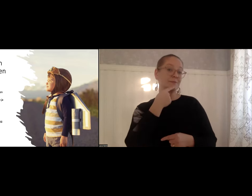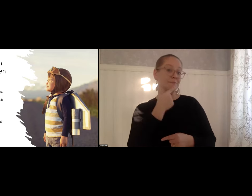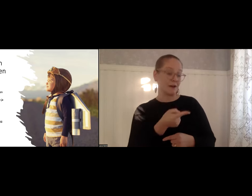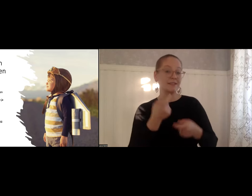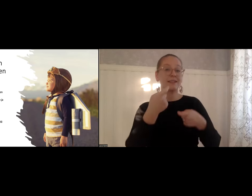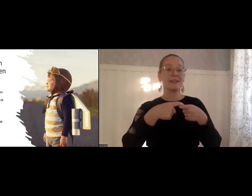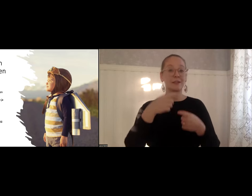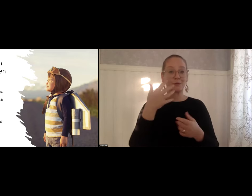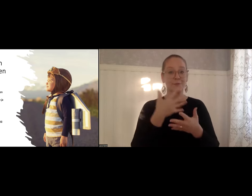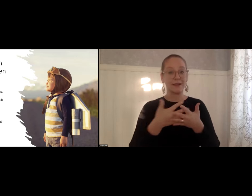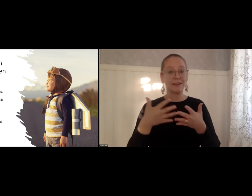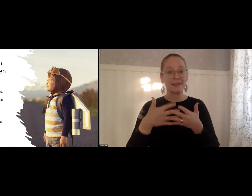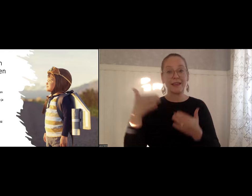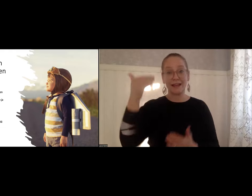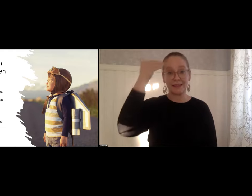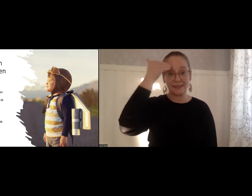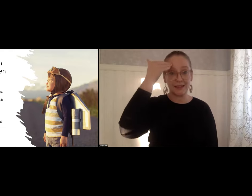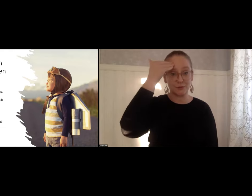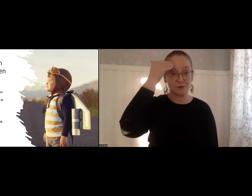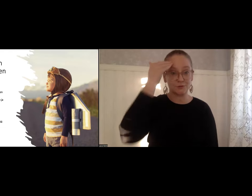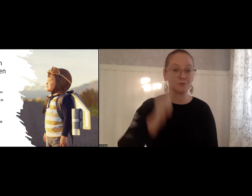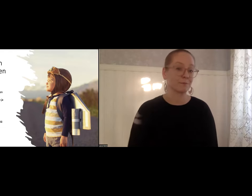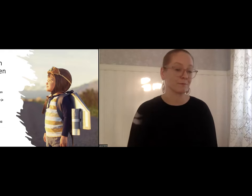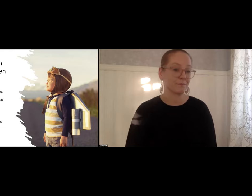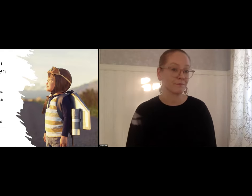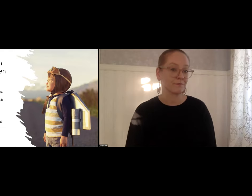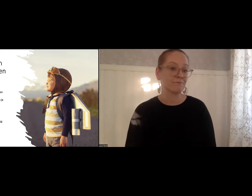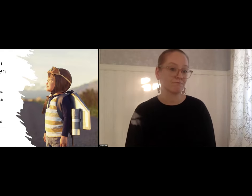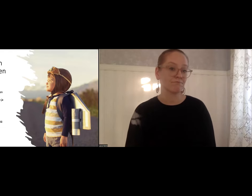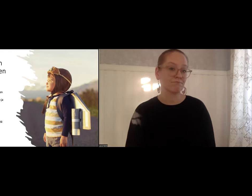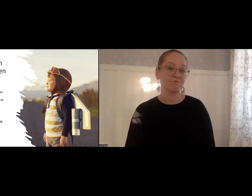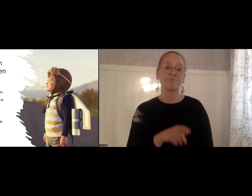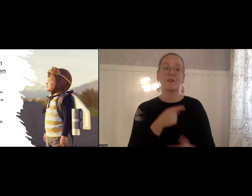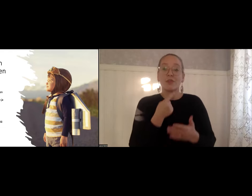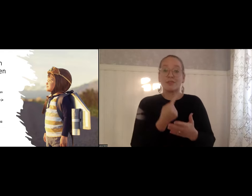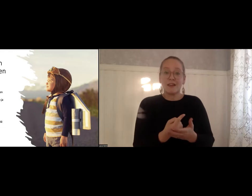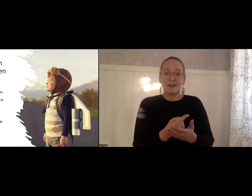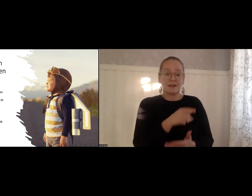Niin kuin Ire Seila tuossa puheenvuorossaan sanoi, niin kielitietoisuus.